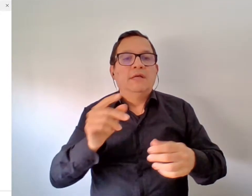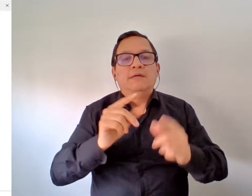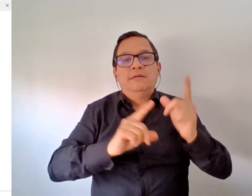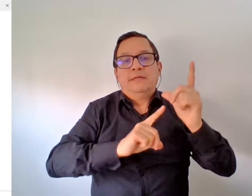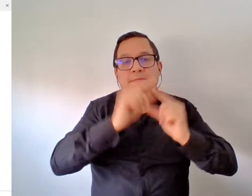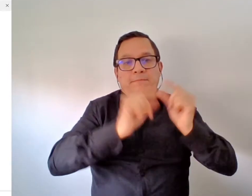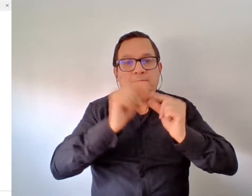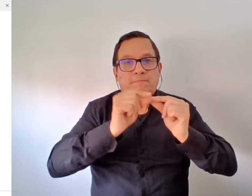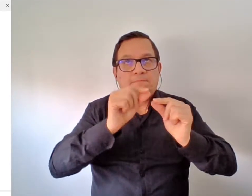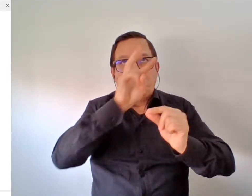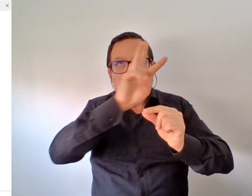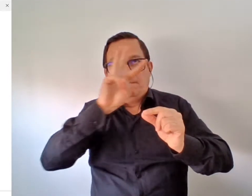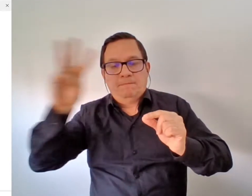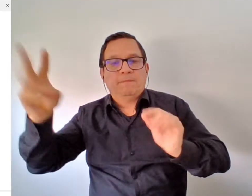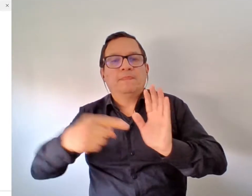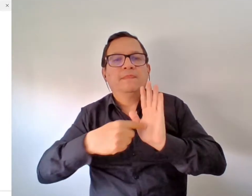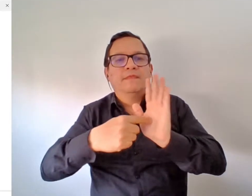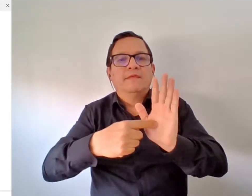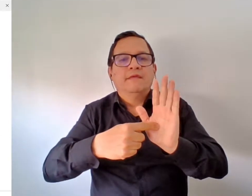Asterisco página web.